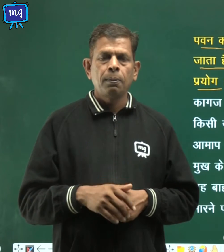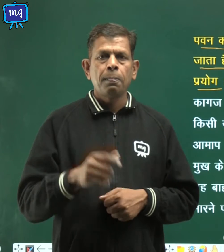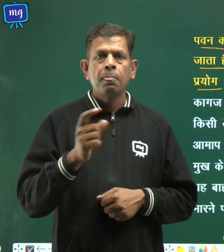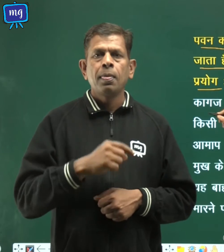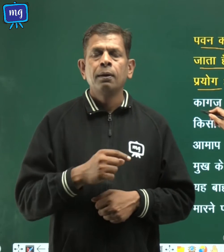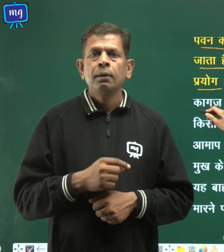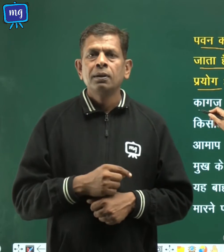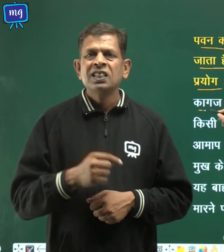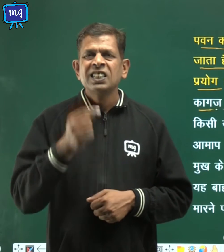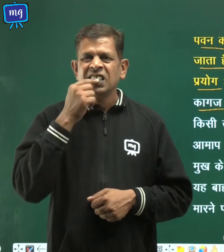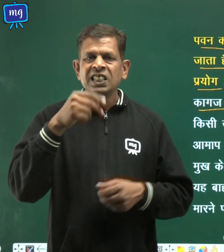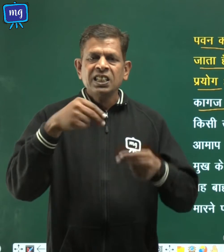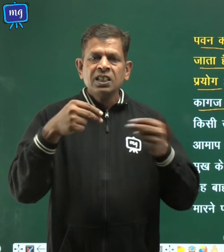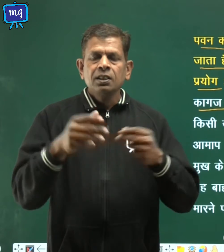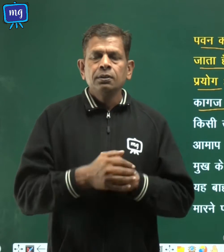कागज के